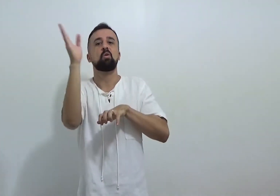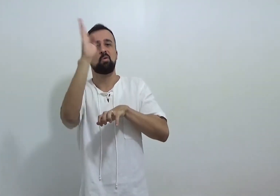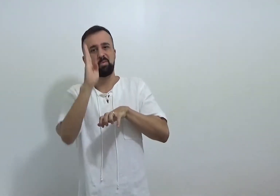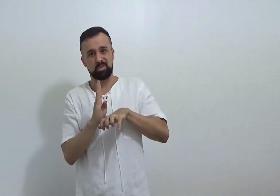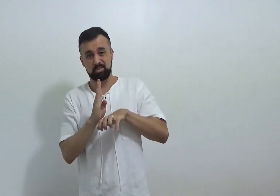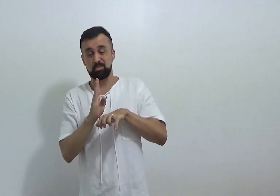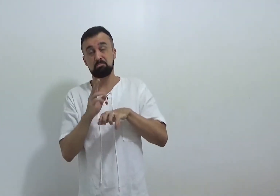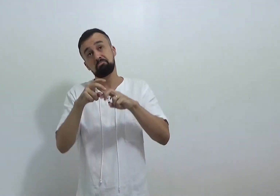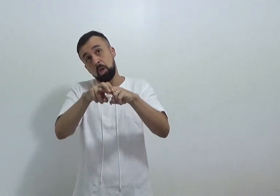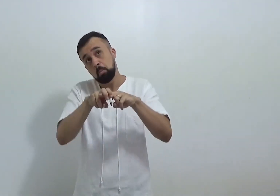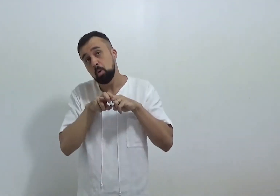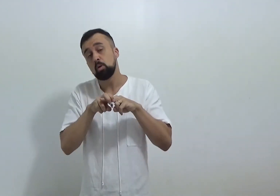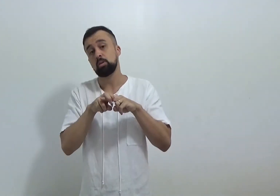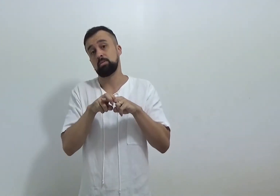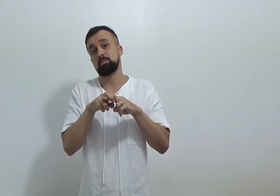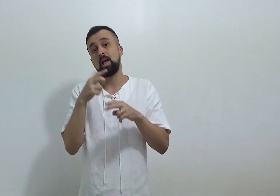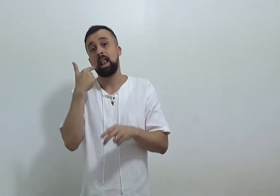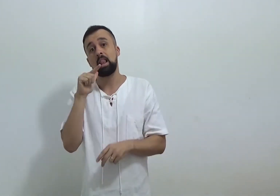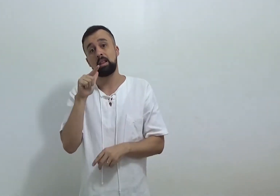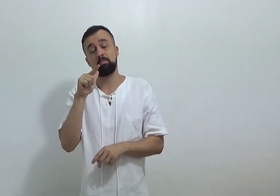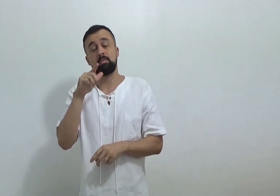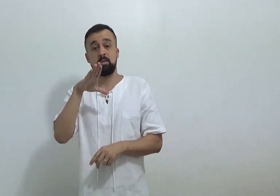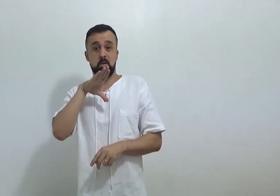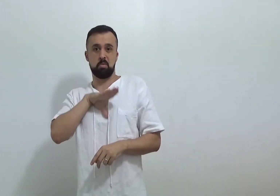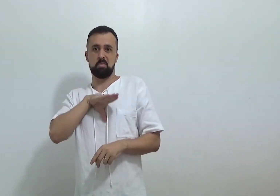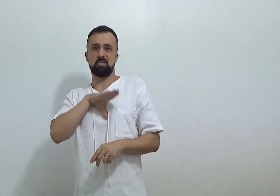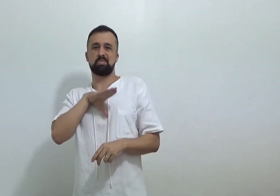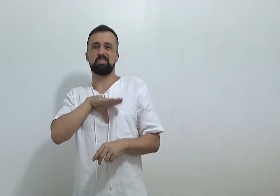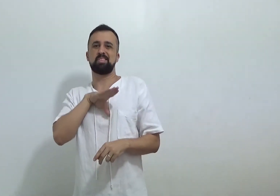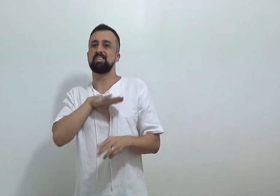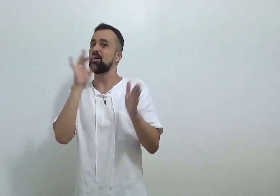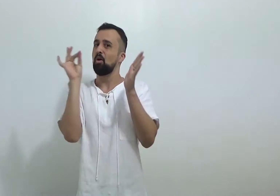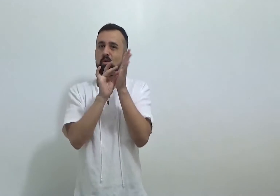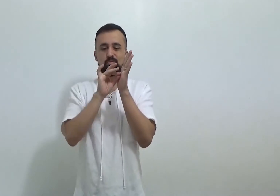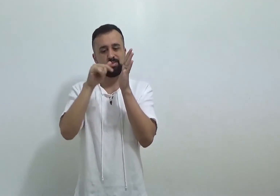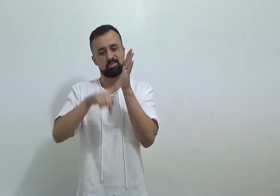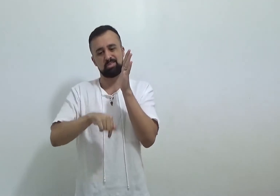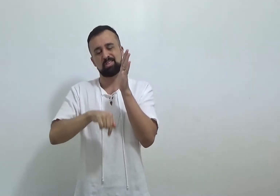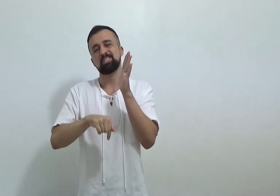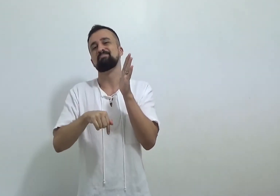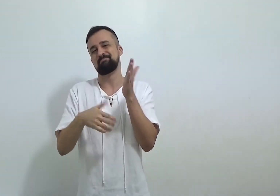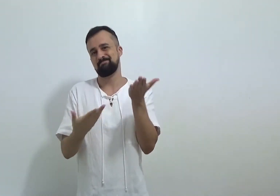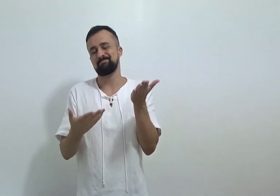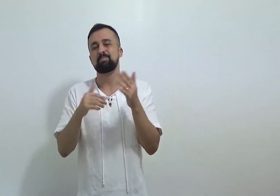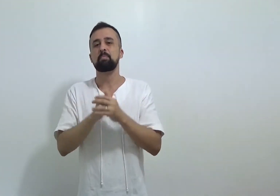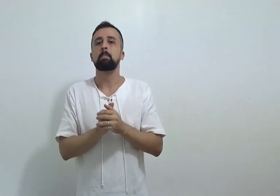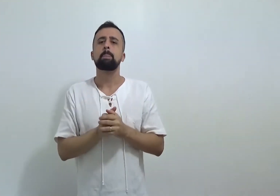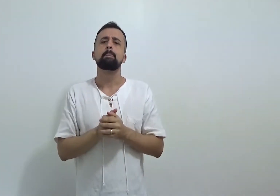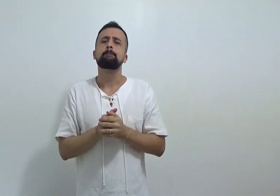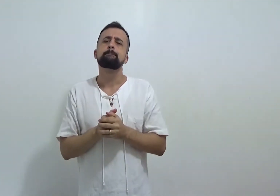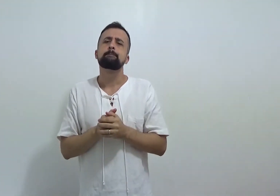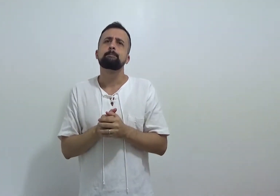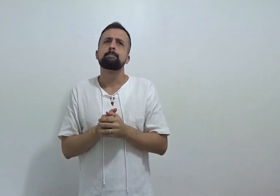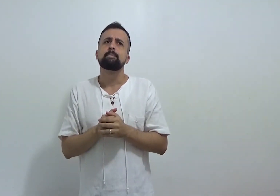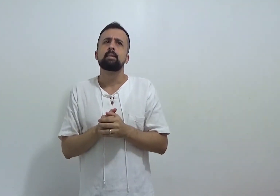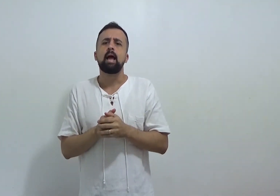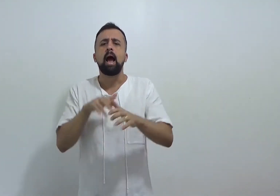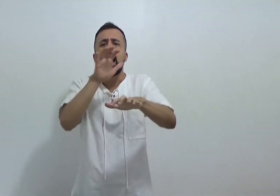Como todos sabemos, Portugal colonizou o Brasil. Por isso, o português é